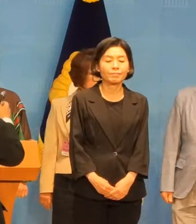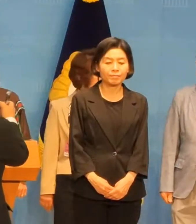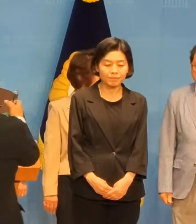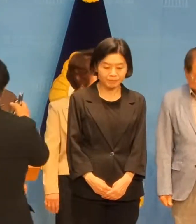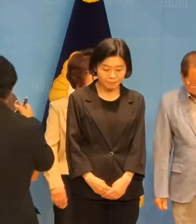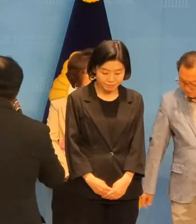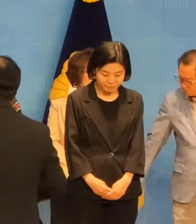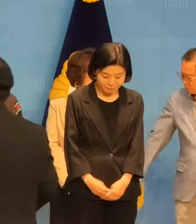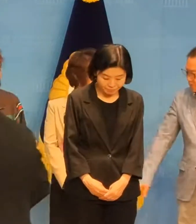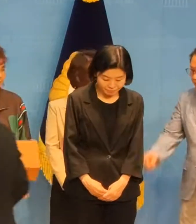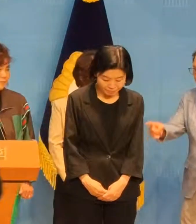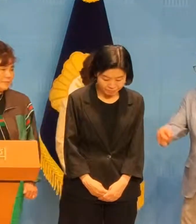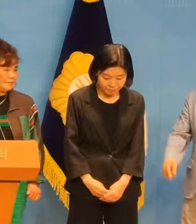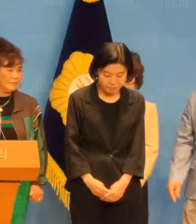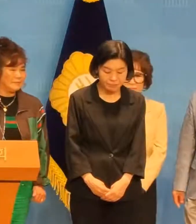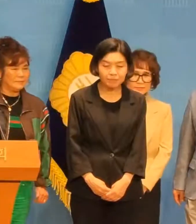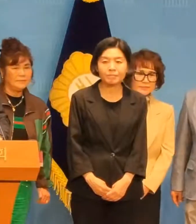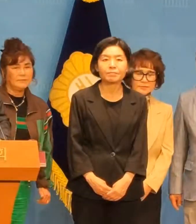딱 나오니까.